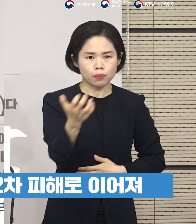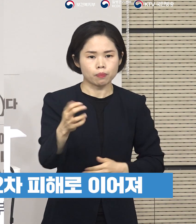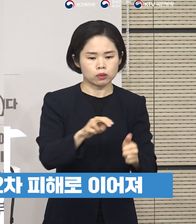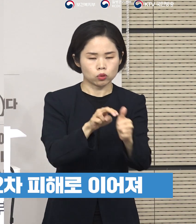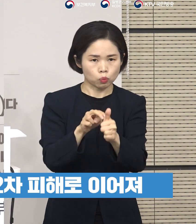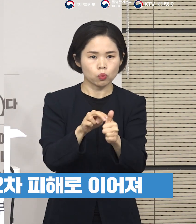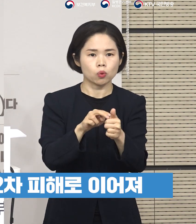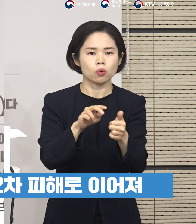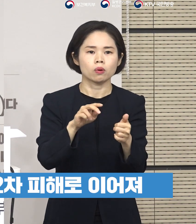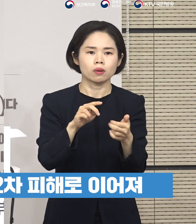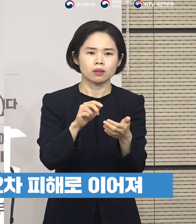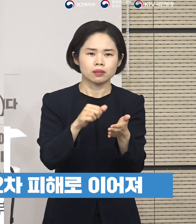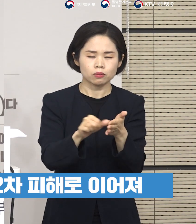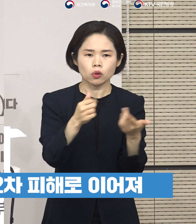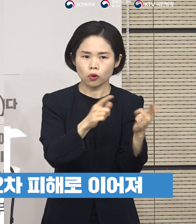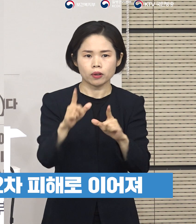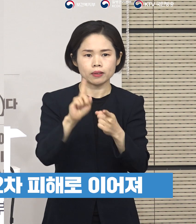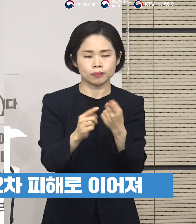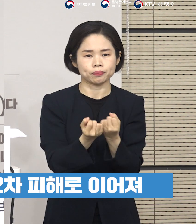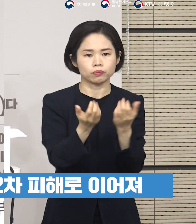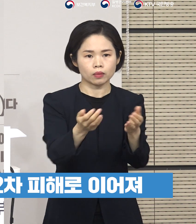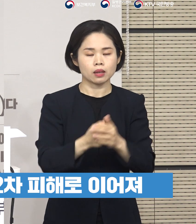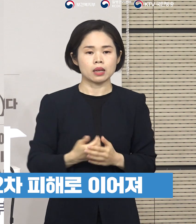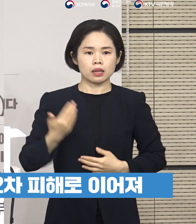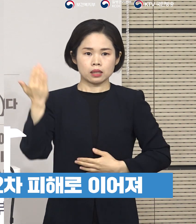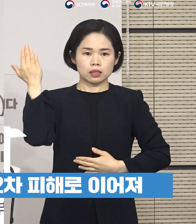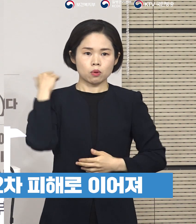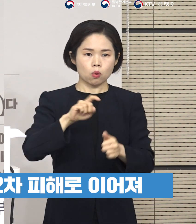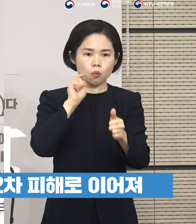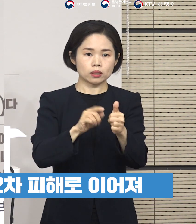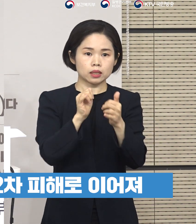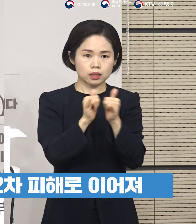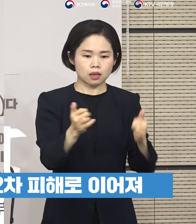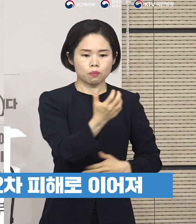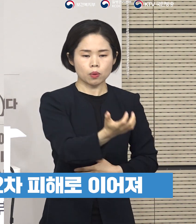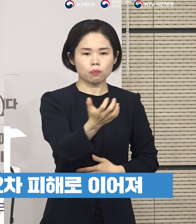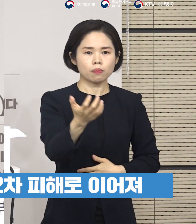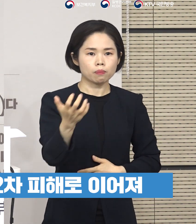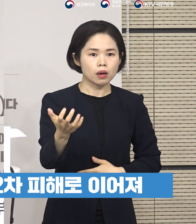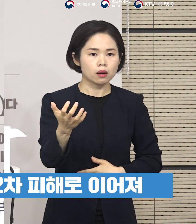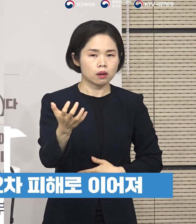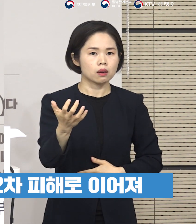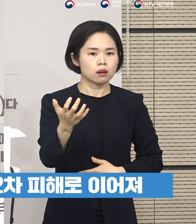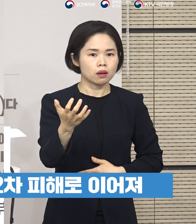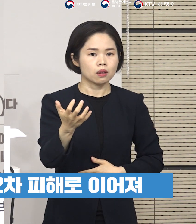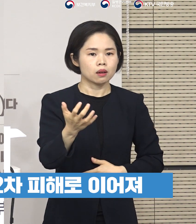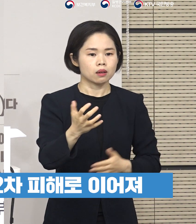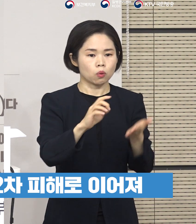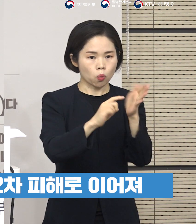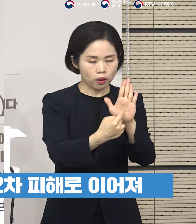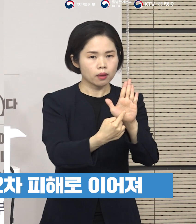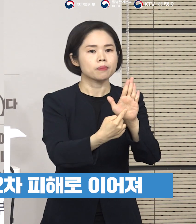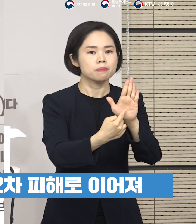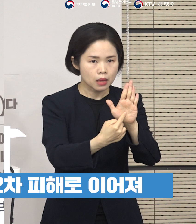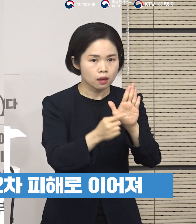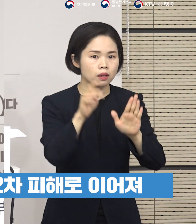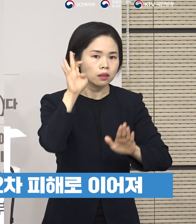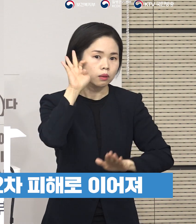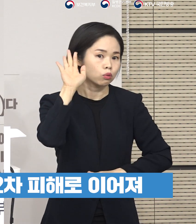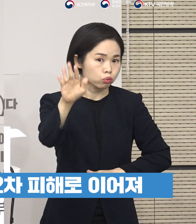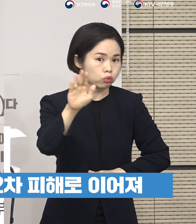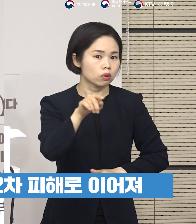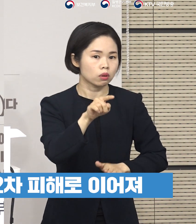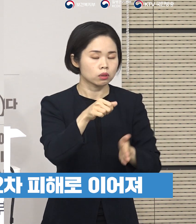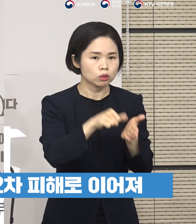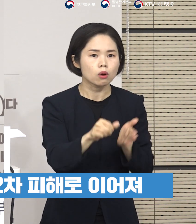대한 관리 개선 방안을 말씀드리겠습니다. 그간 공개 기한이 지난 확진 환자의